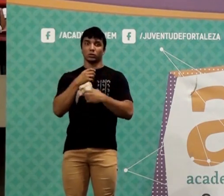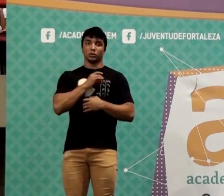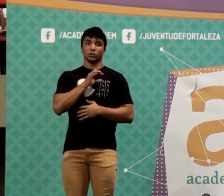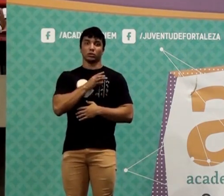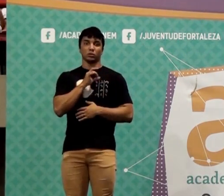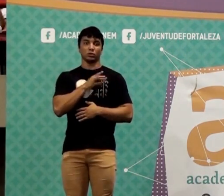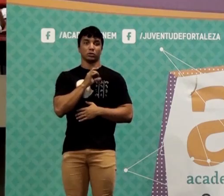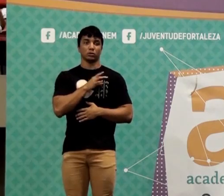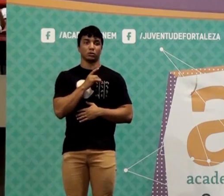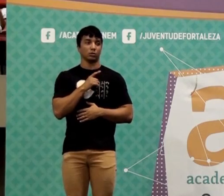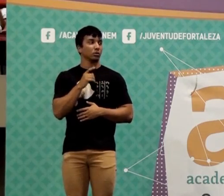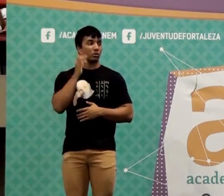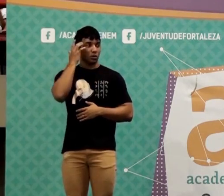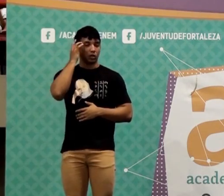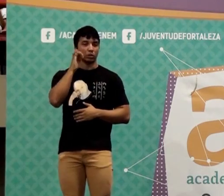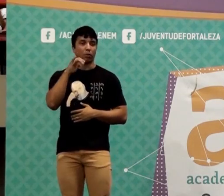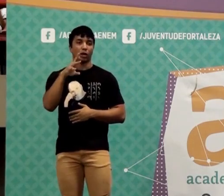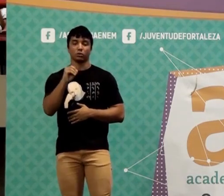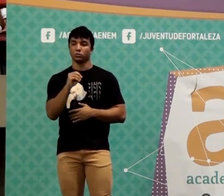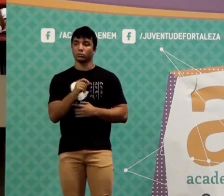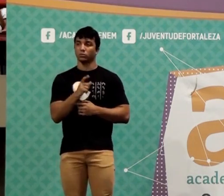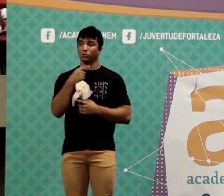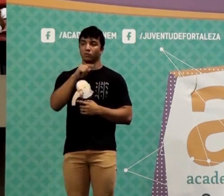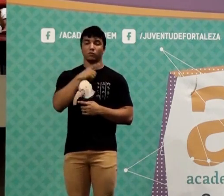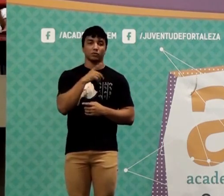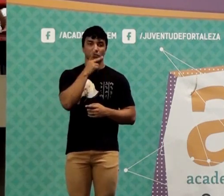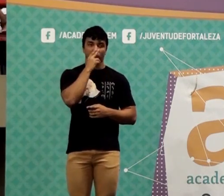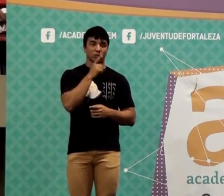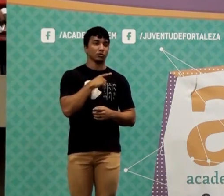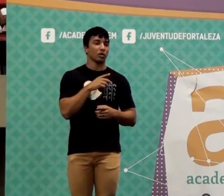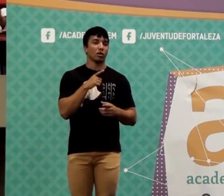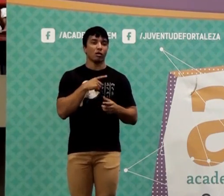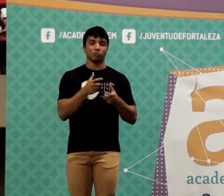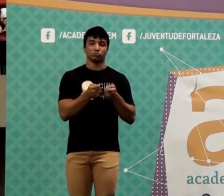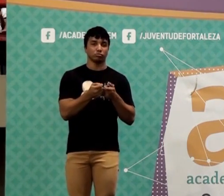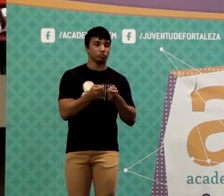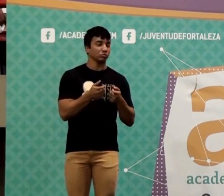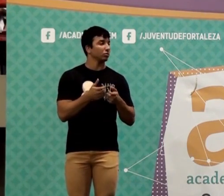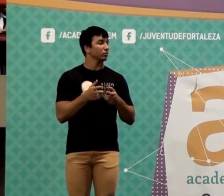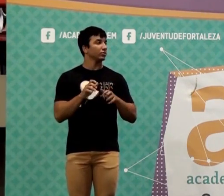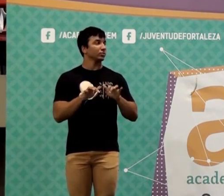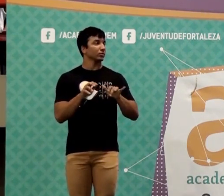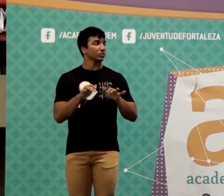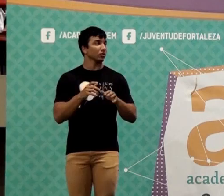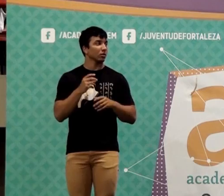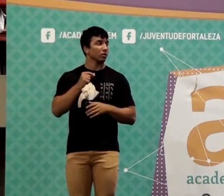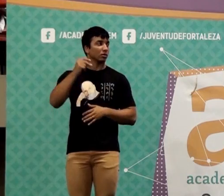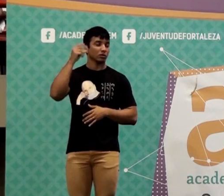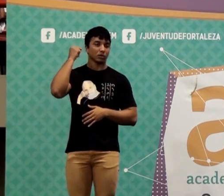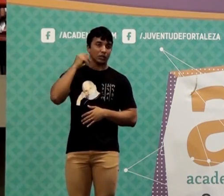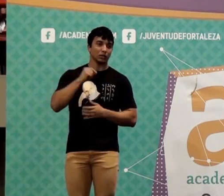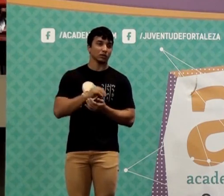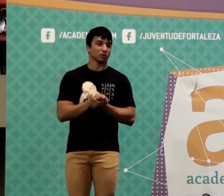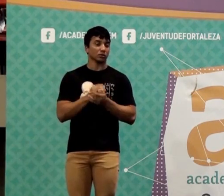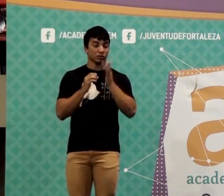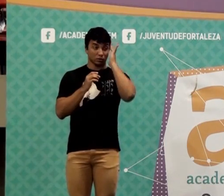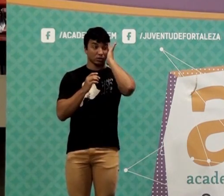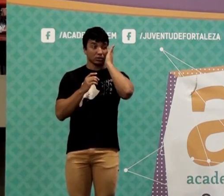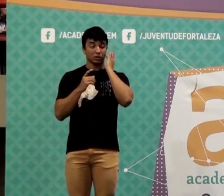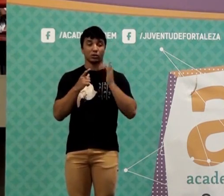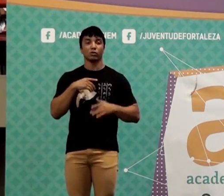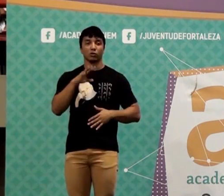parar. Então criaram uma máquina que não para. Se ela não para, nem a igreja controlava mais os templários.